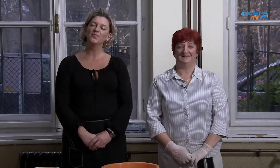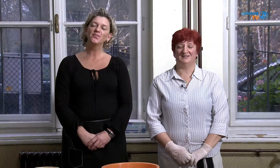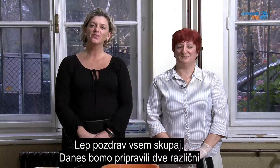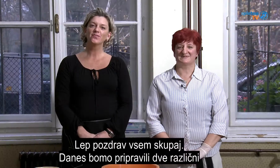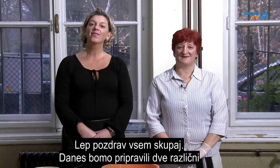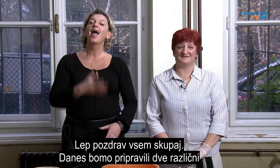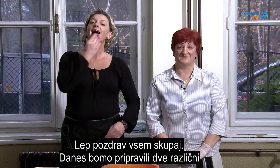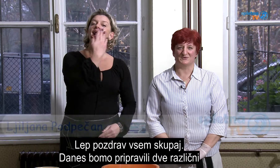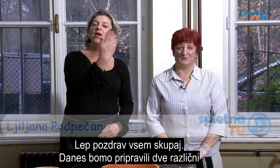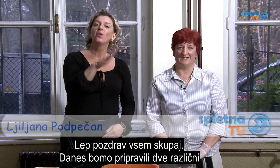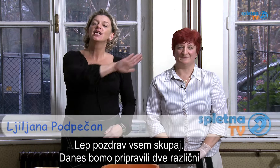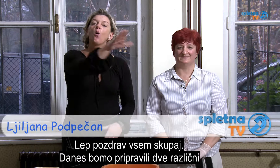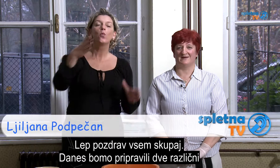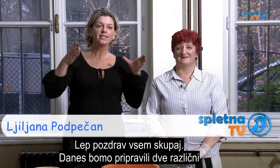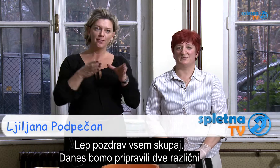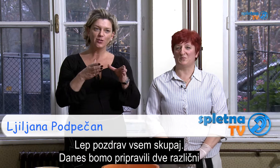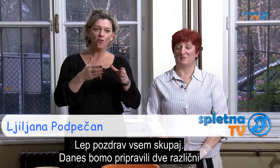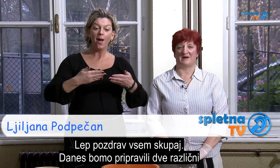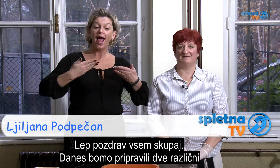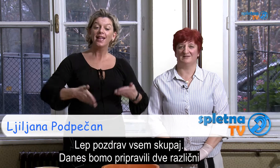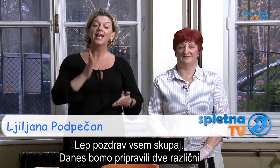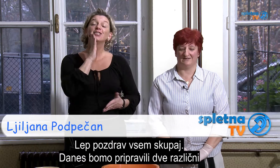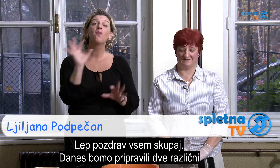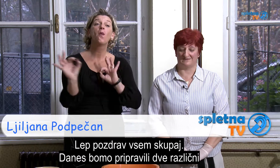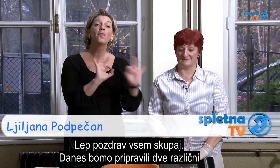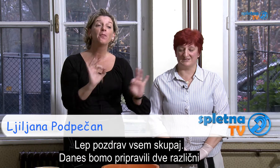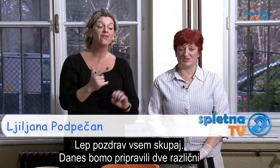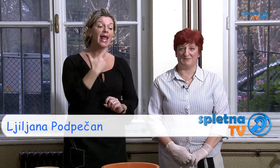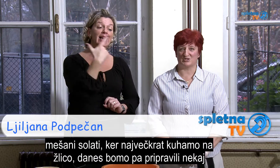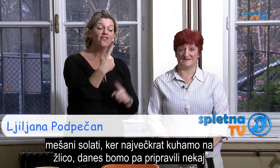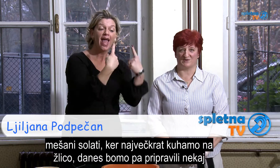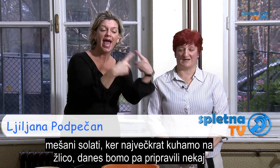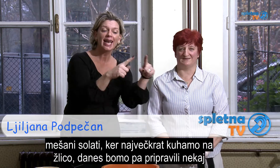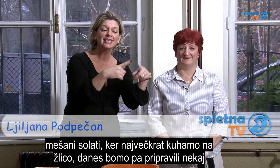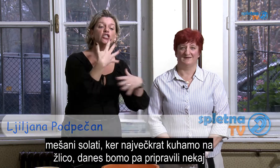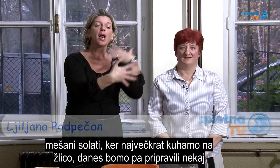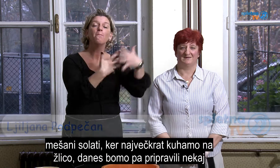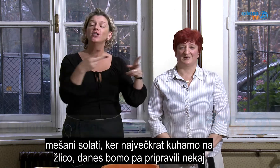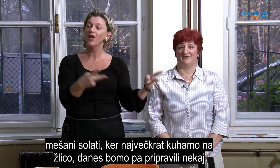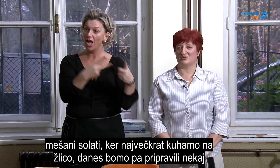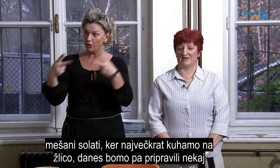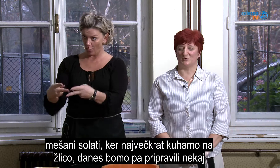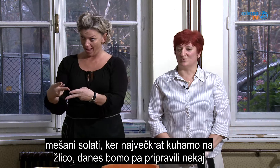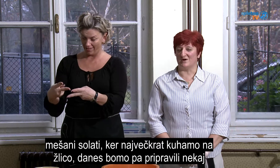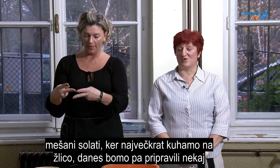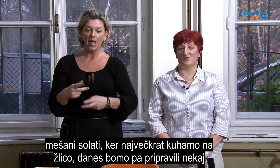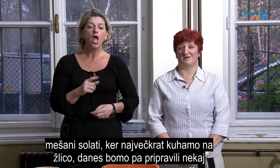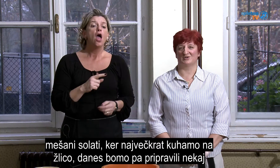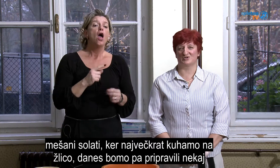Lep pozdrav vsem skupaj. Danes bomo pripravili dve različne mešane solati. Ker večkrat, ko kuhamo na